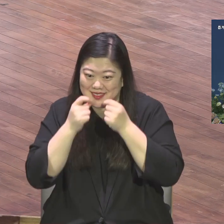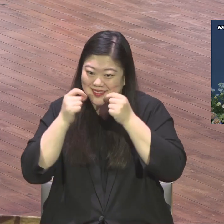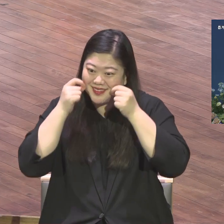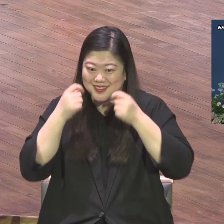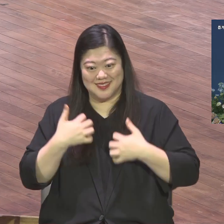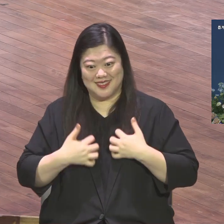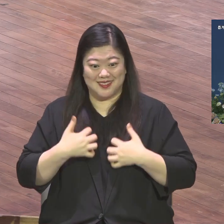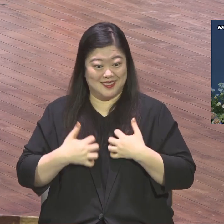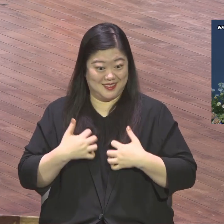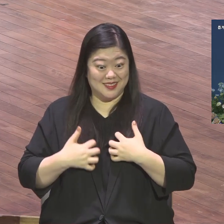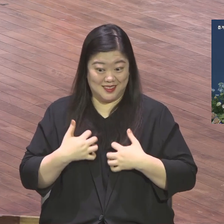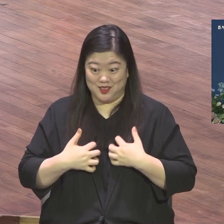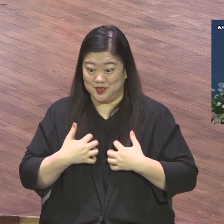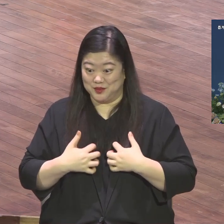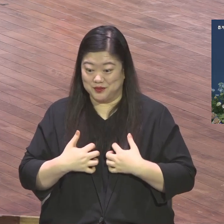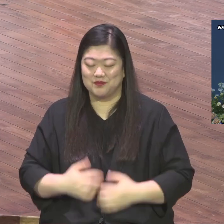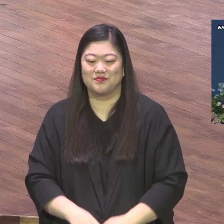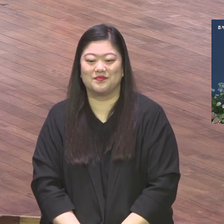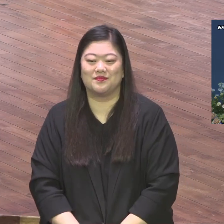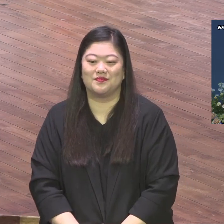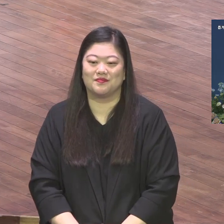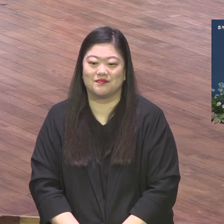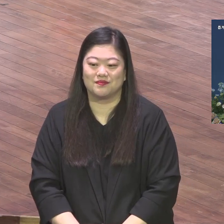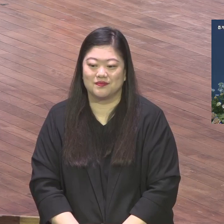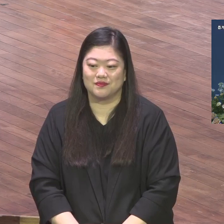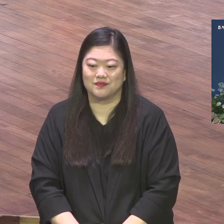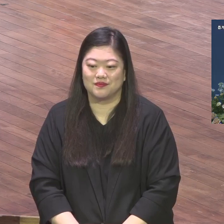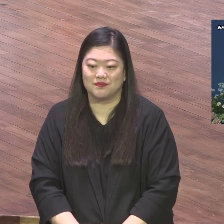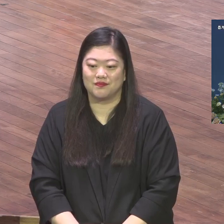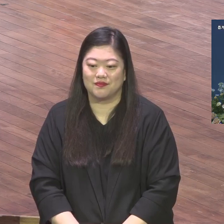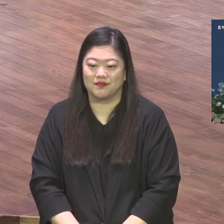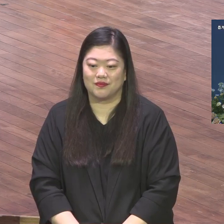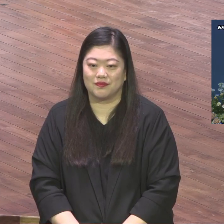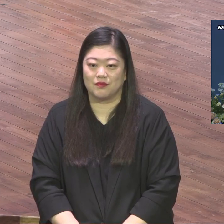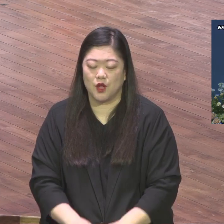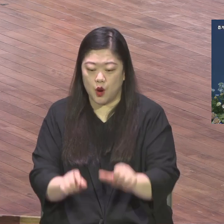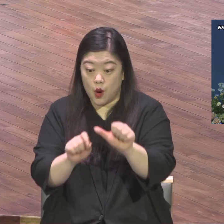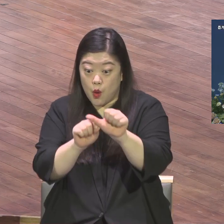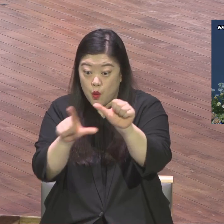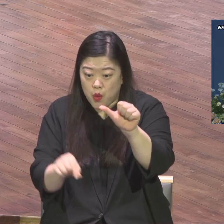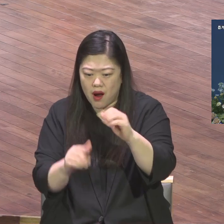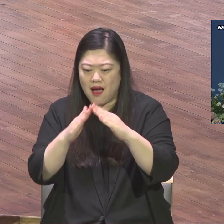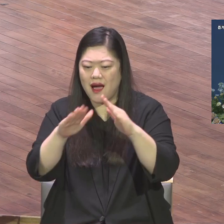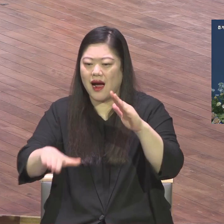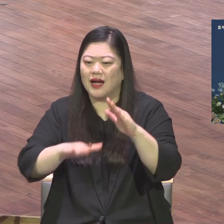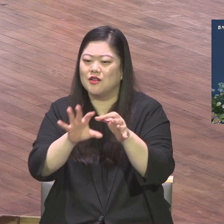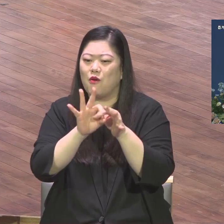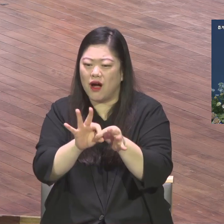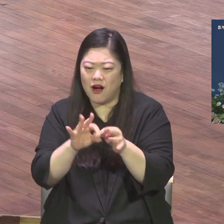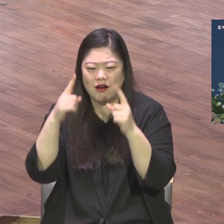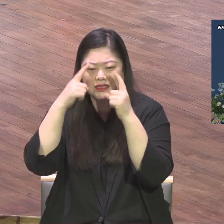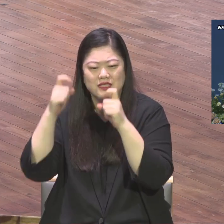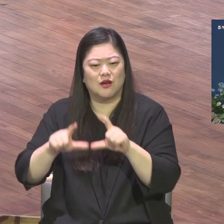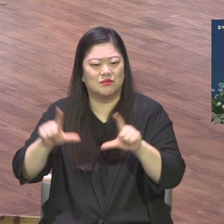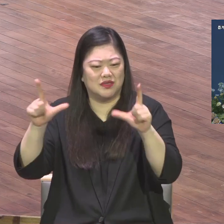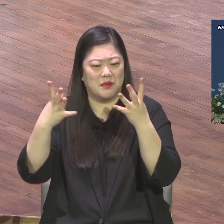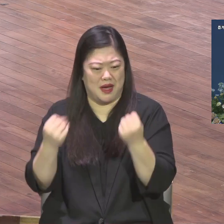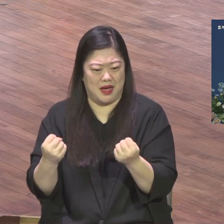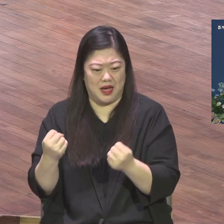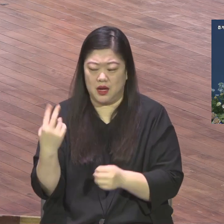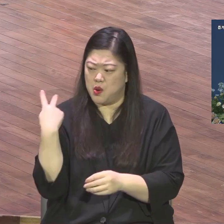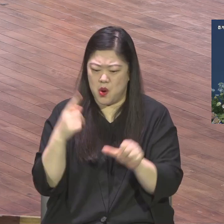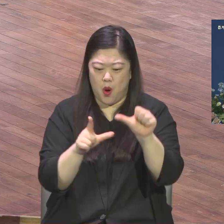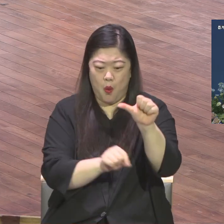그런 가정 되기를 바랍니다. 가정과 관련된 5월에는 다양한 기념일이 있지요. 지난